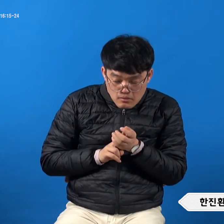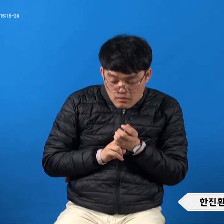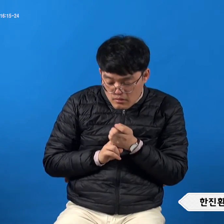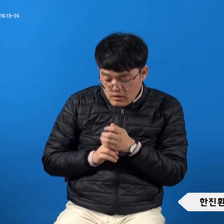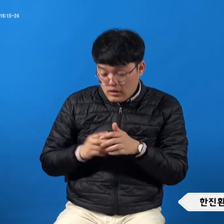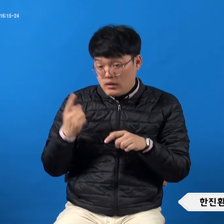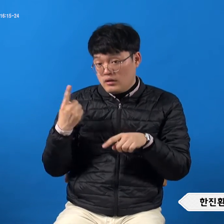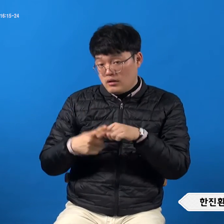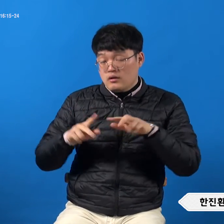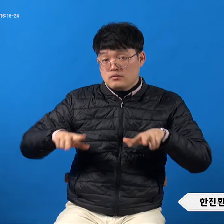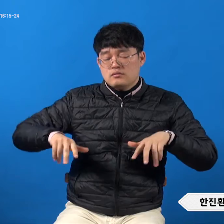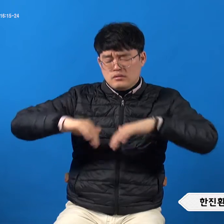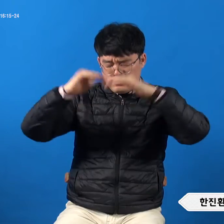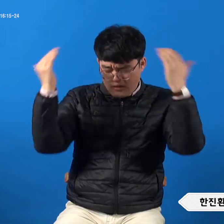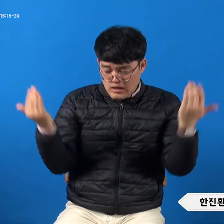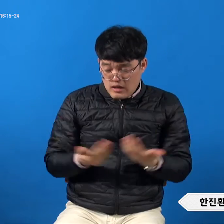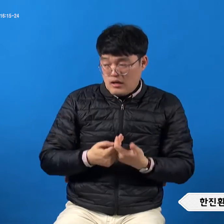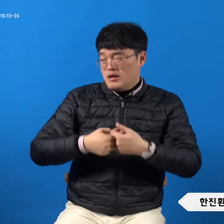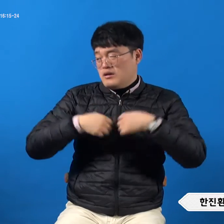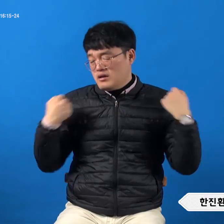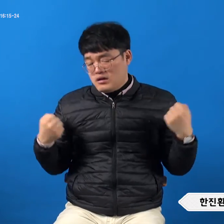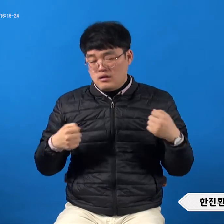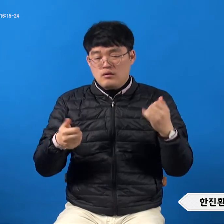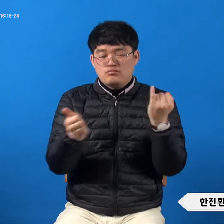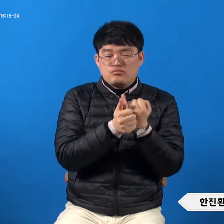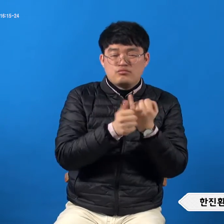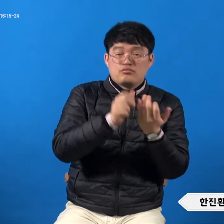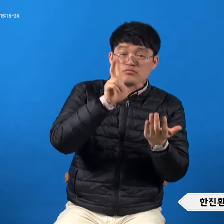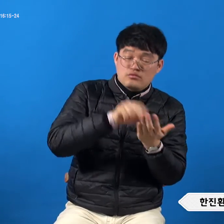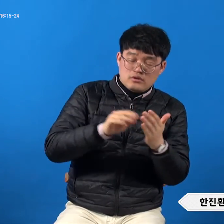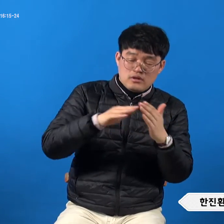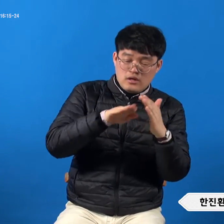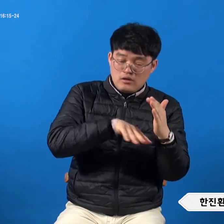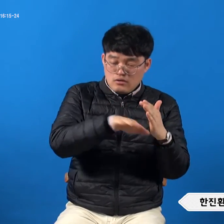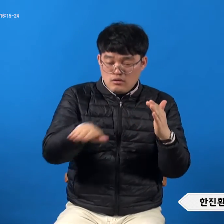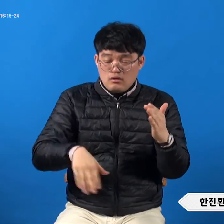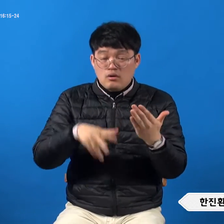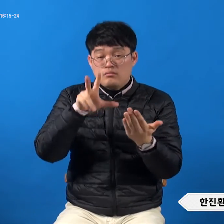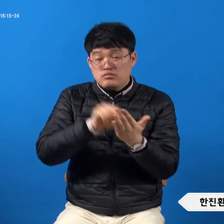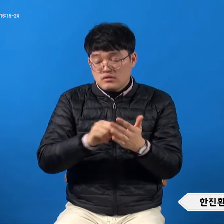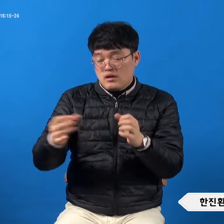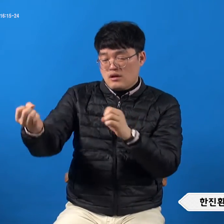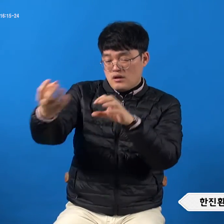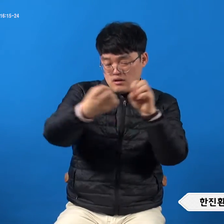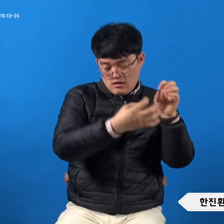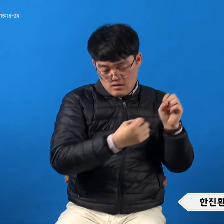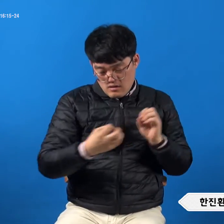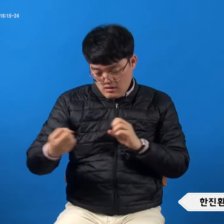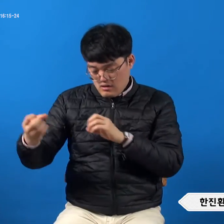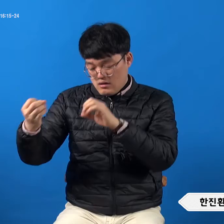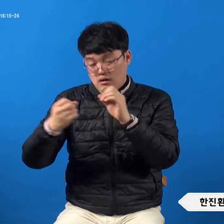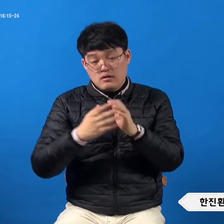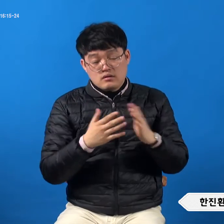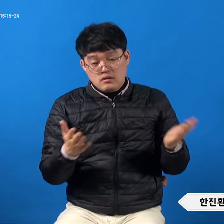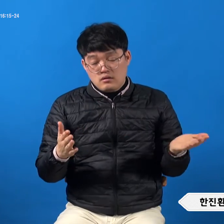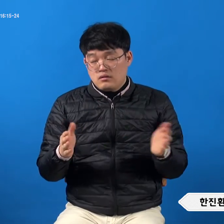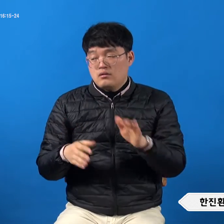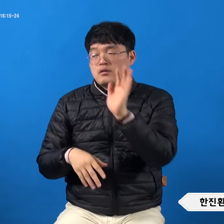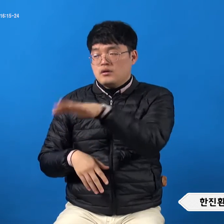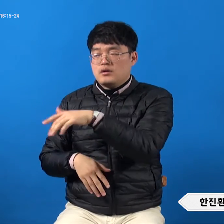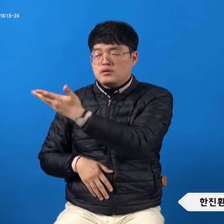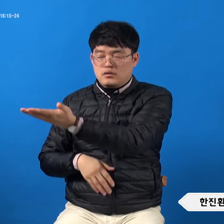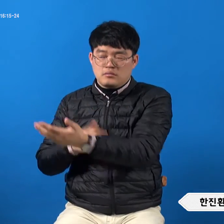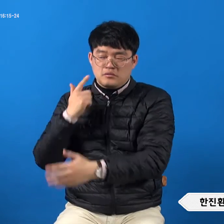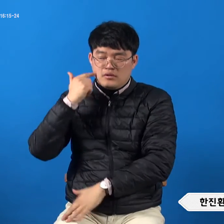던지고 전부 자기들의 부부 문제, 가정 문제를 털어놓기 시작합니다. 그리고는 김 목사